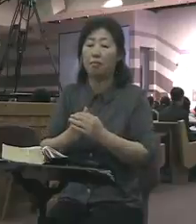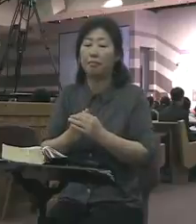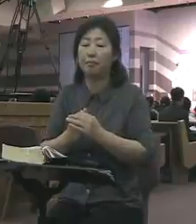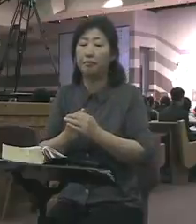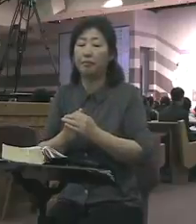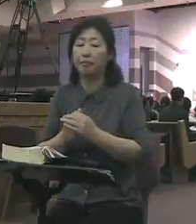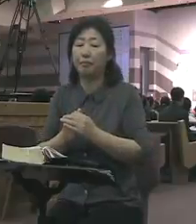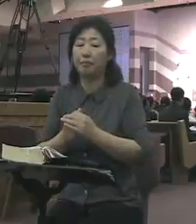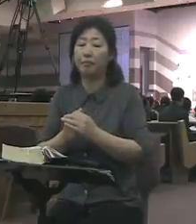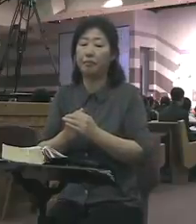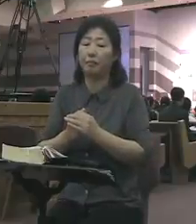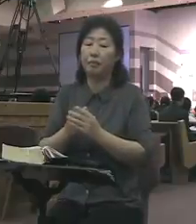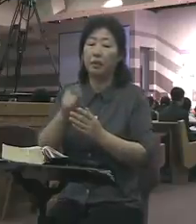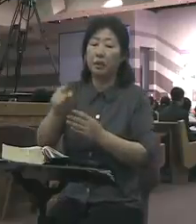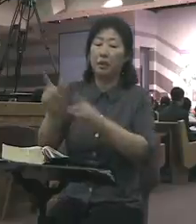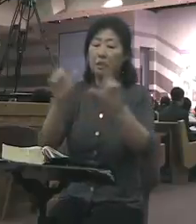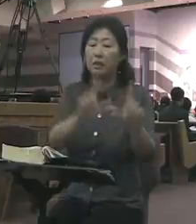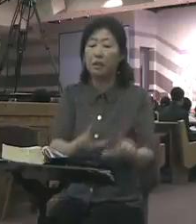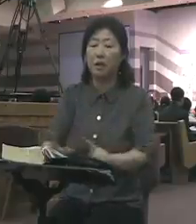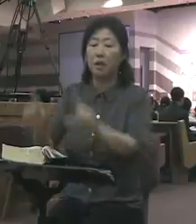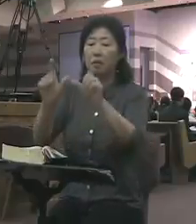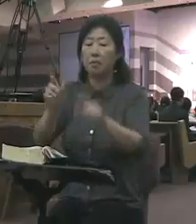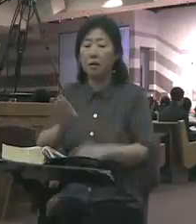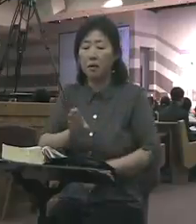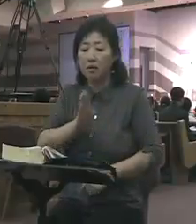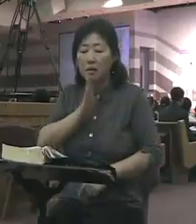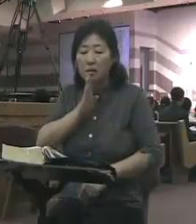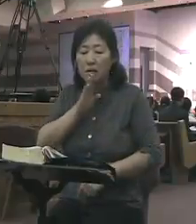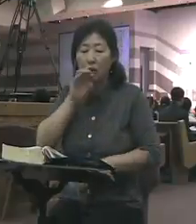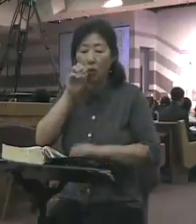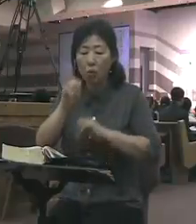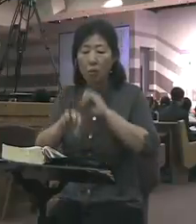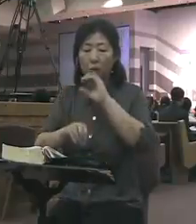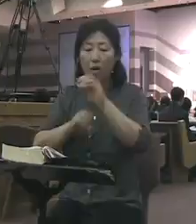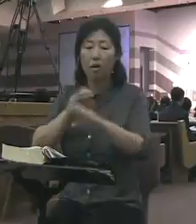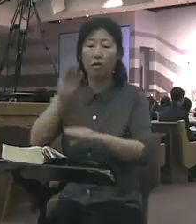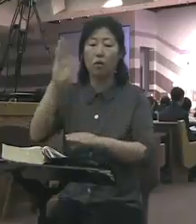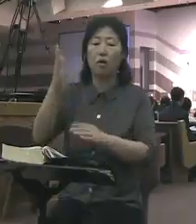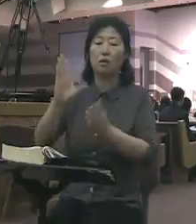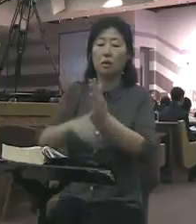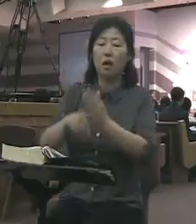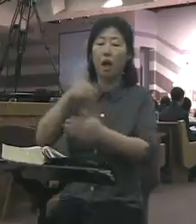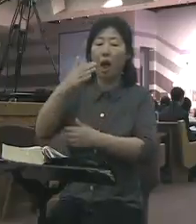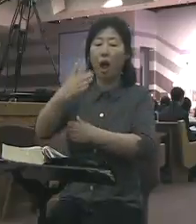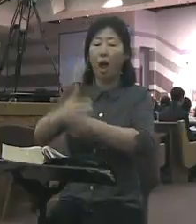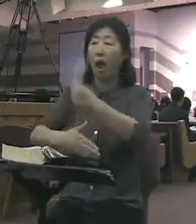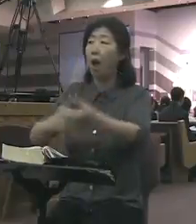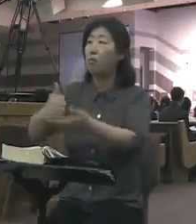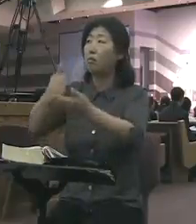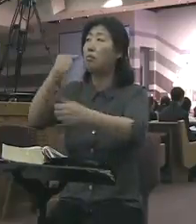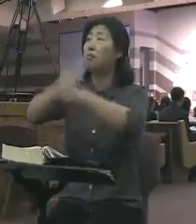everlasting portion이 그의 삶의 진정한 고백이 됐을 때 하나님을 만끽하는 축복을 누리게